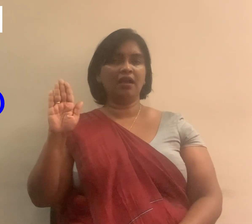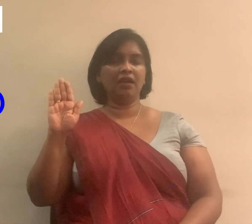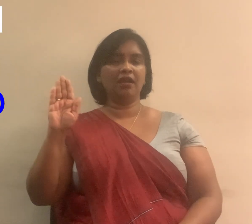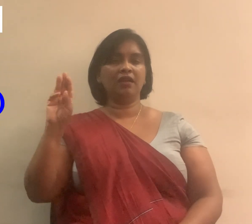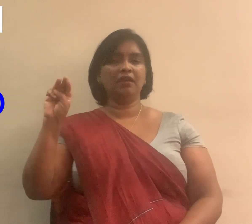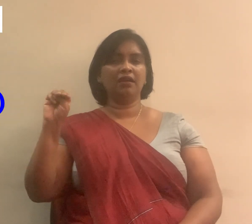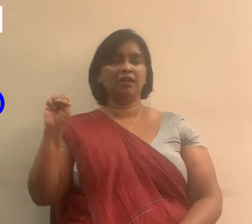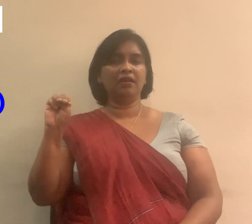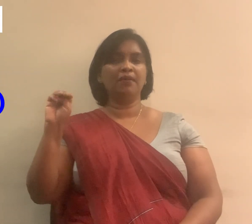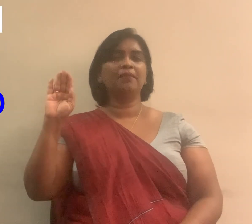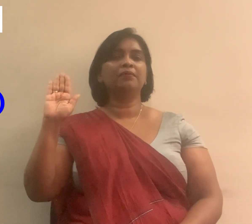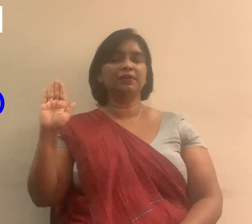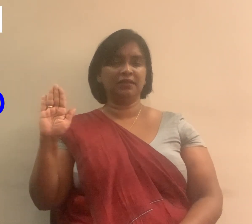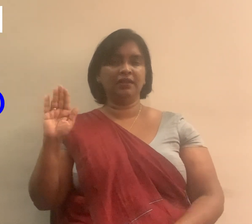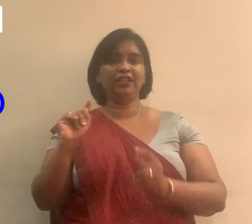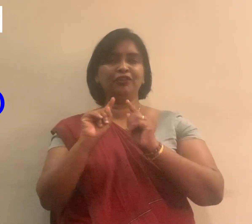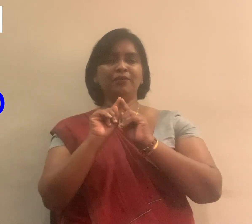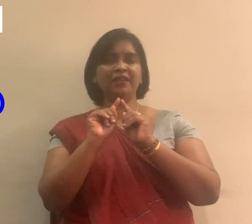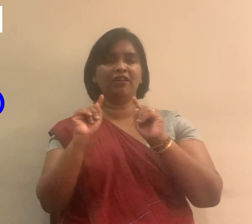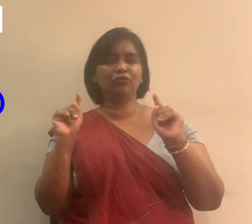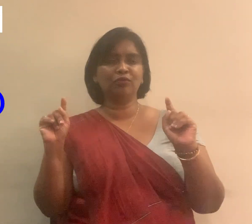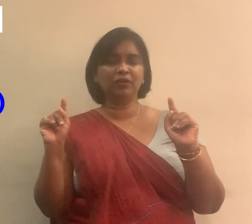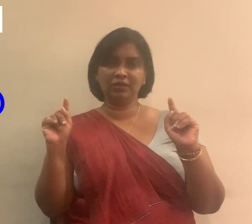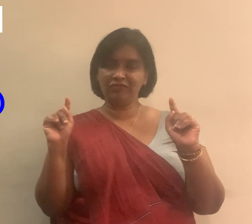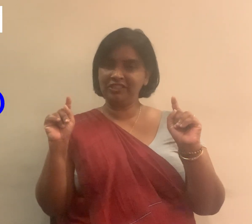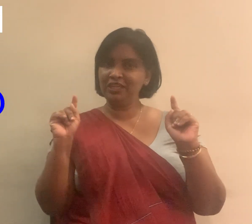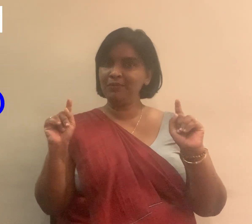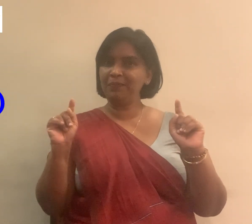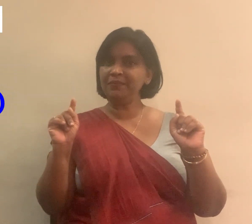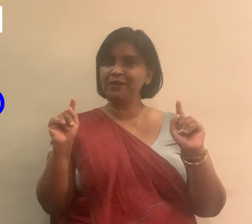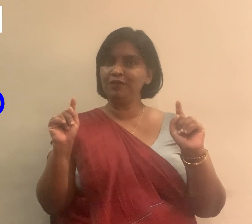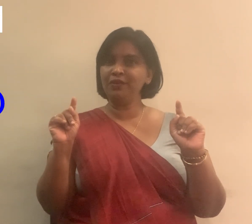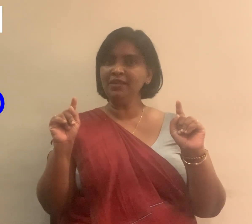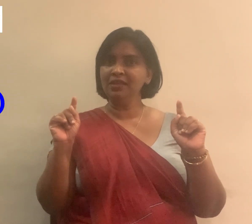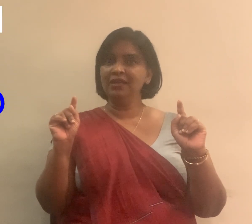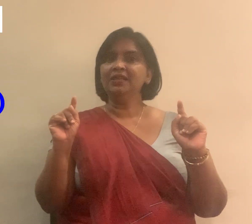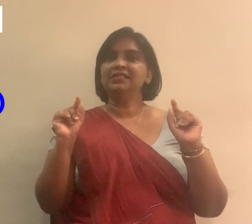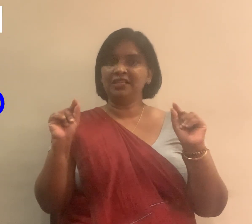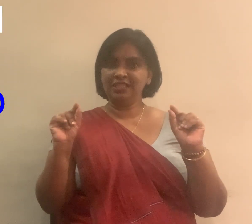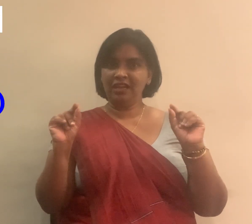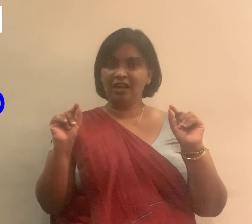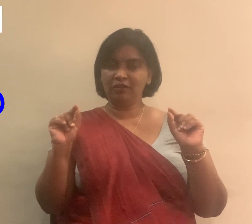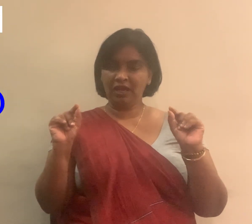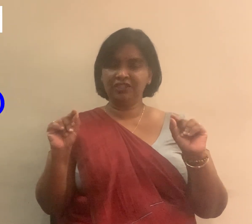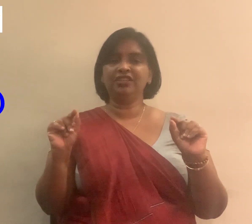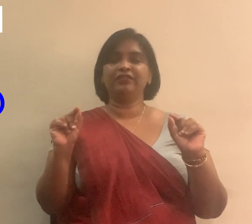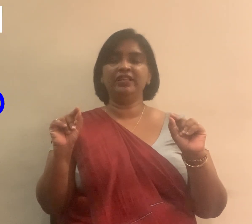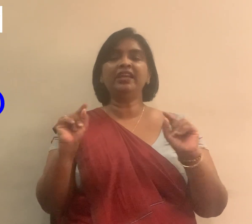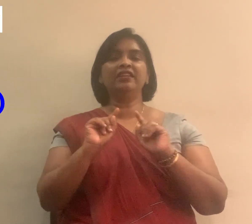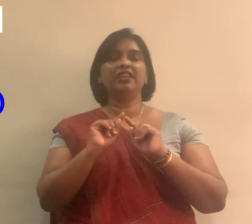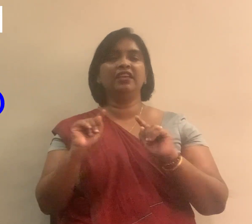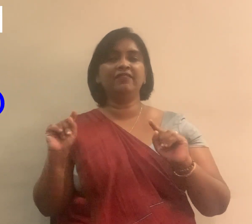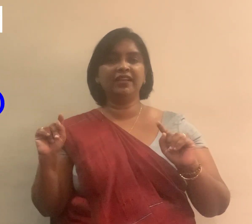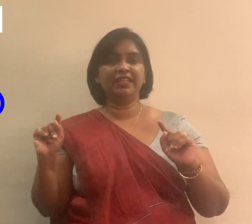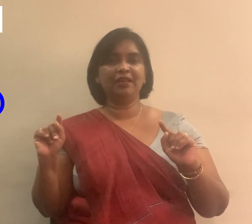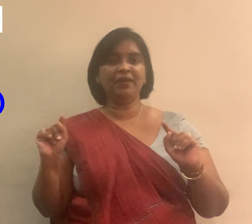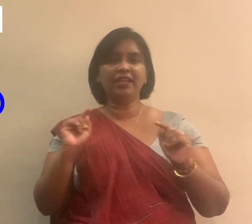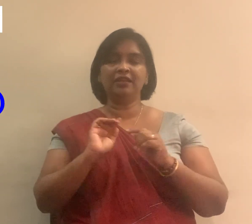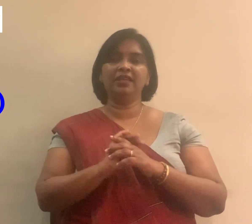ගා ම. එතකොට මේ අකුරු වචනයම අපි පෙන්වුවේ සංඥා අක්ෂර වලින්. අන්න ඒ වගේ තමයි යන්නේ. ඒ